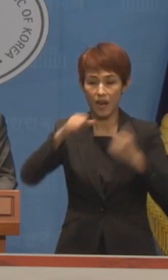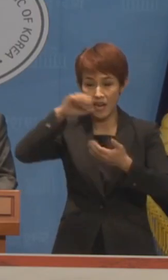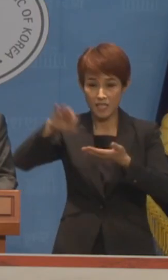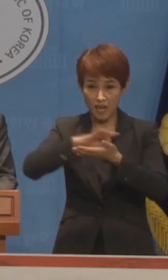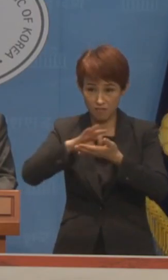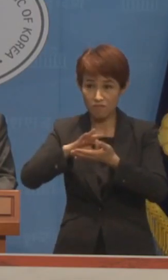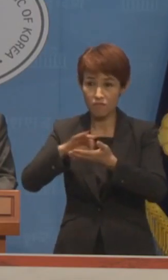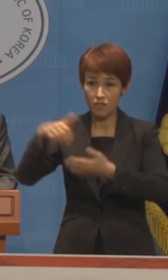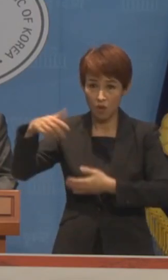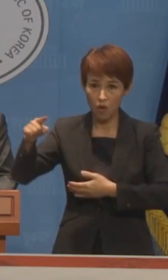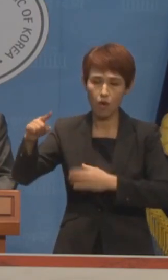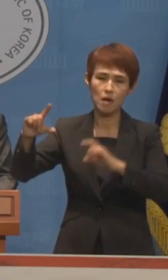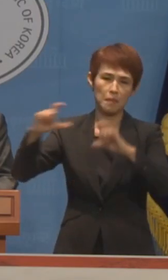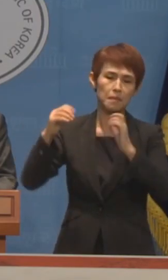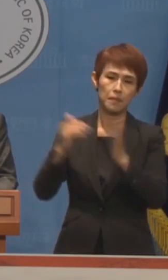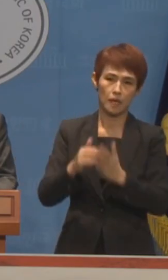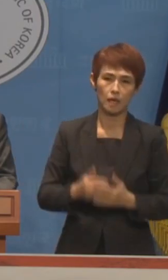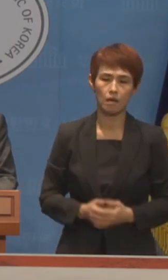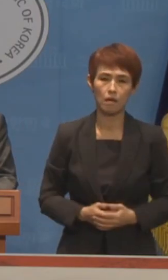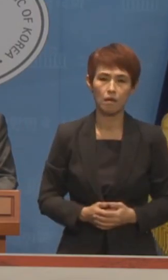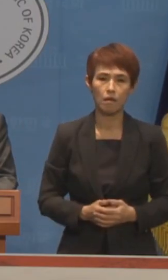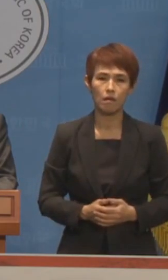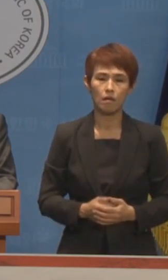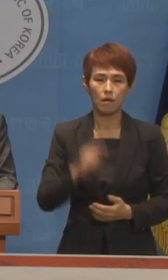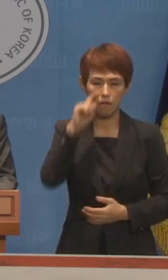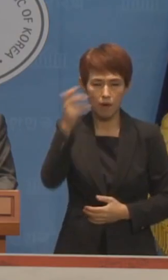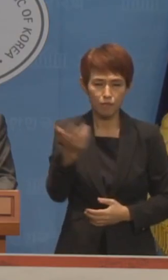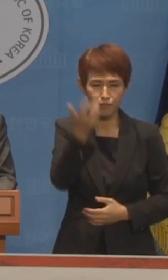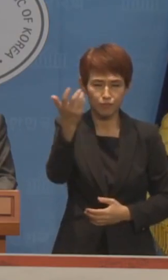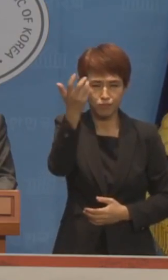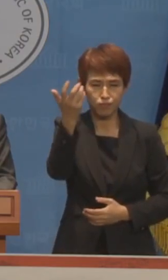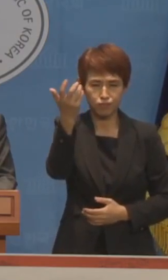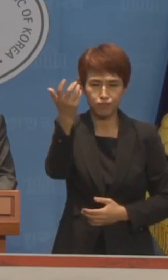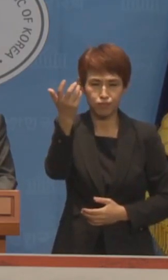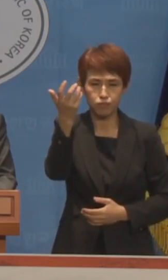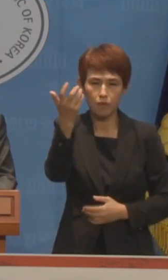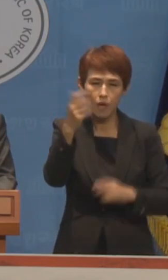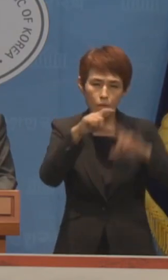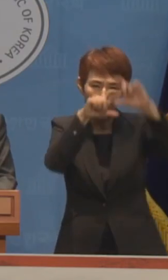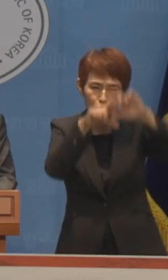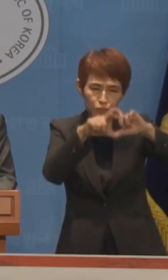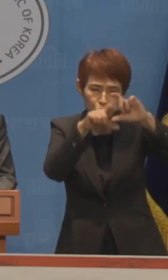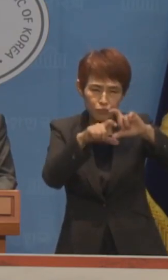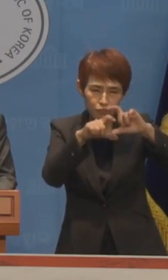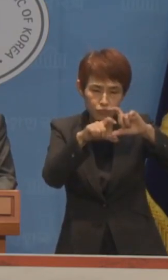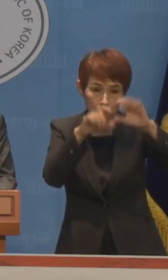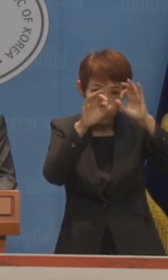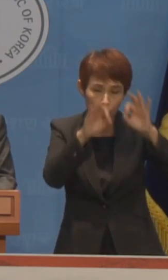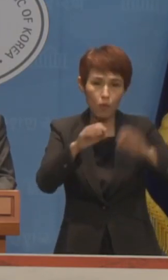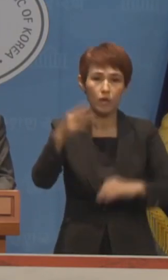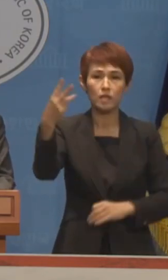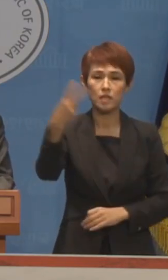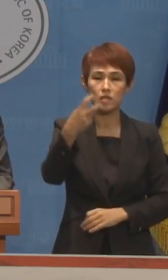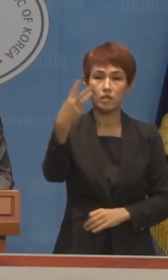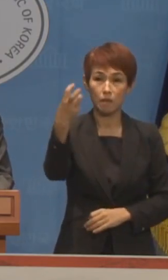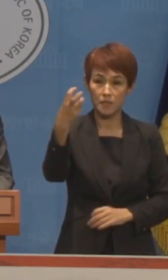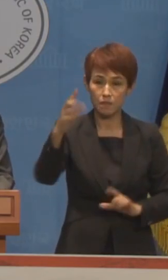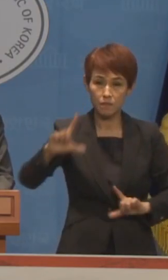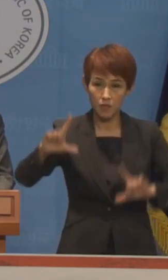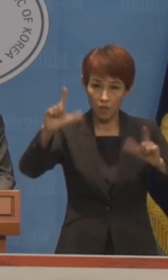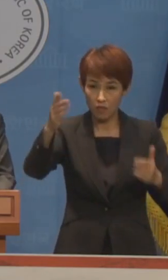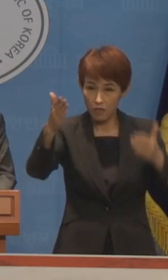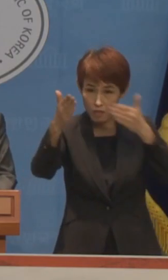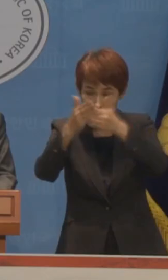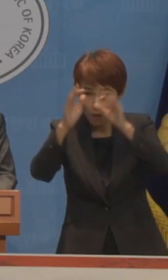예정처가 공개한 온실가스 평균 배출계수를 활용해 2030년 온실가스 배출량을 추정한 결과를